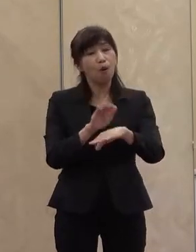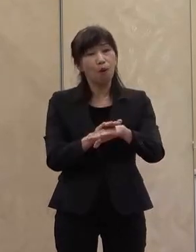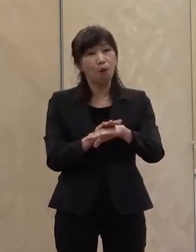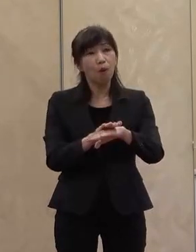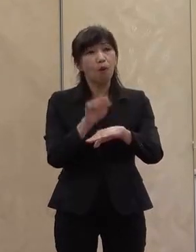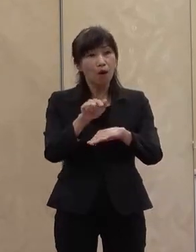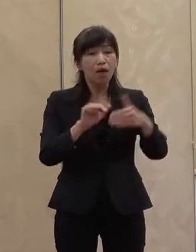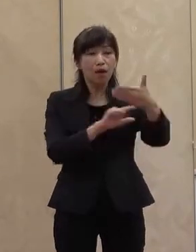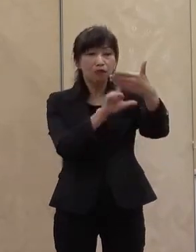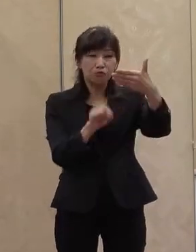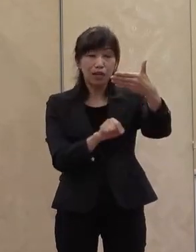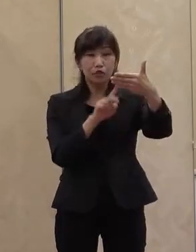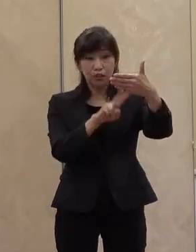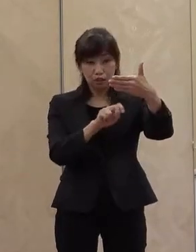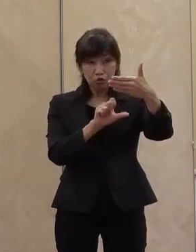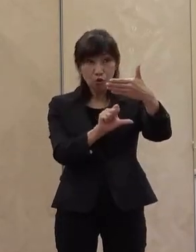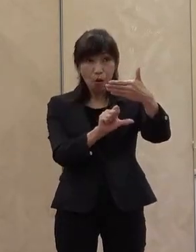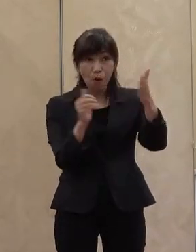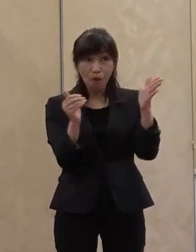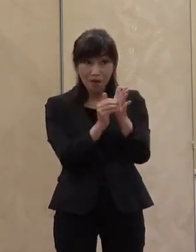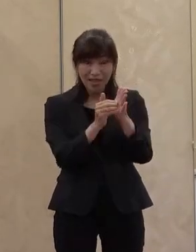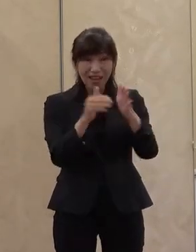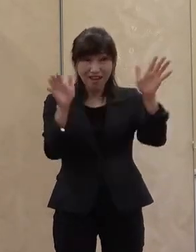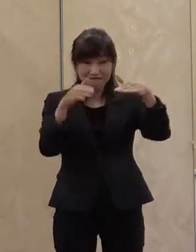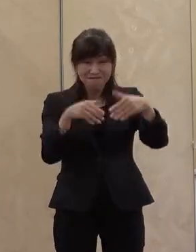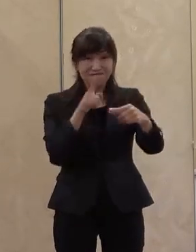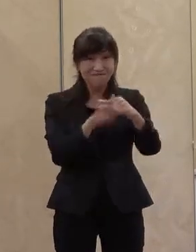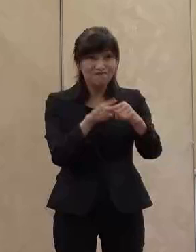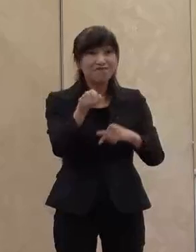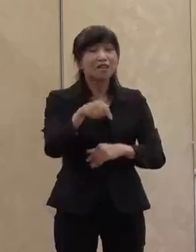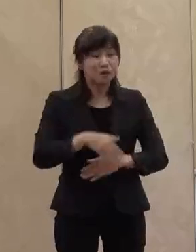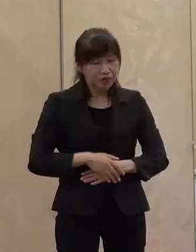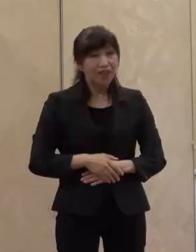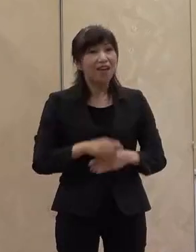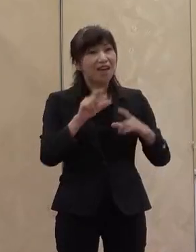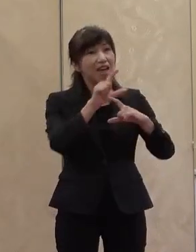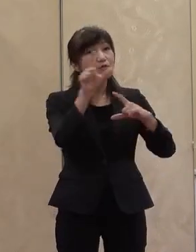9月25日まで実施しているので、ぜひこの NPO 法人の